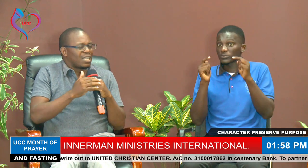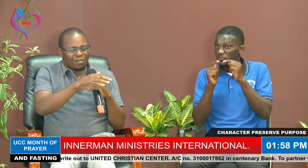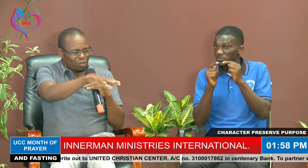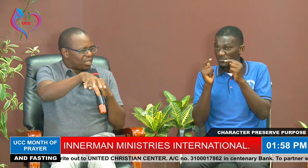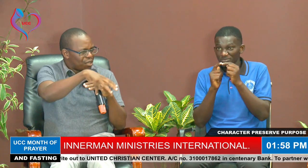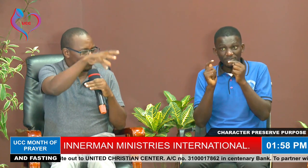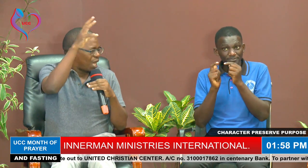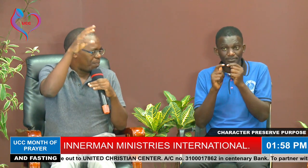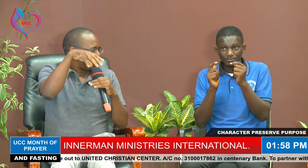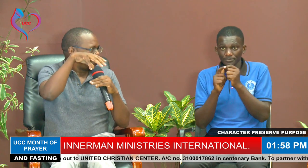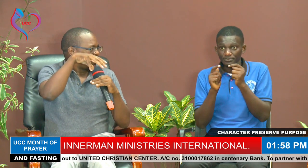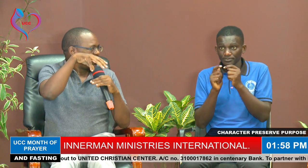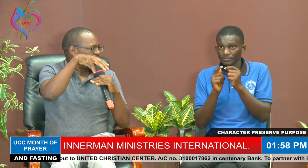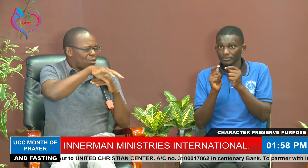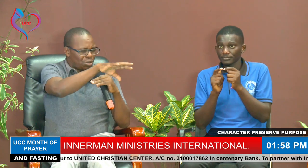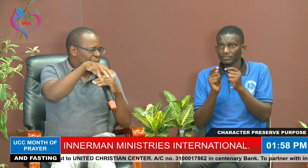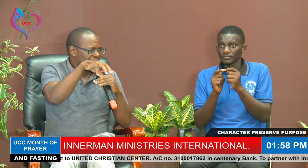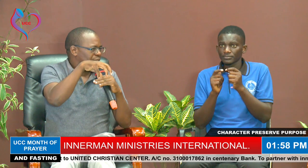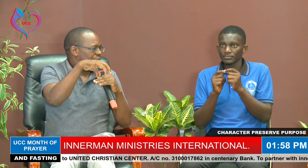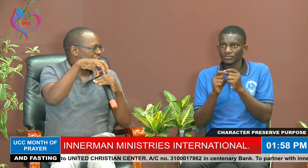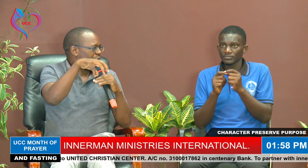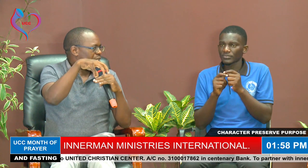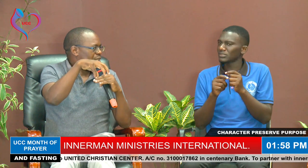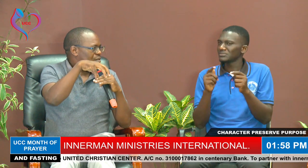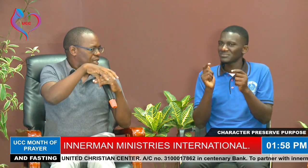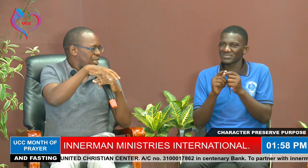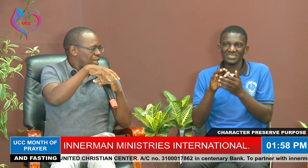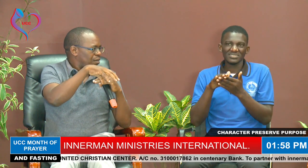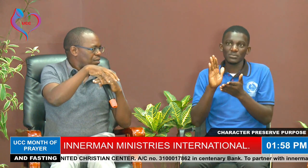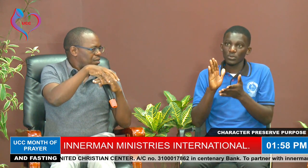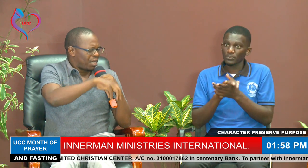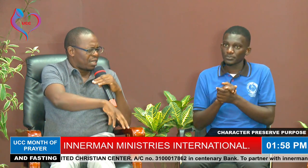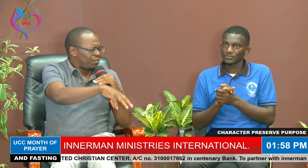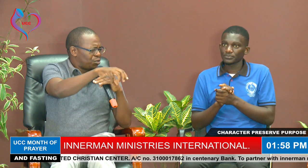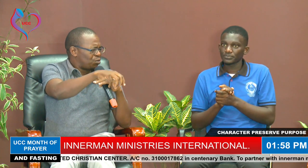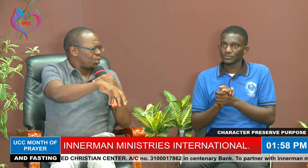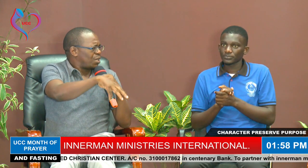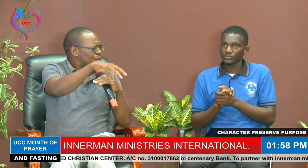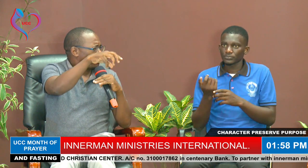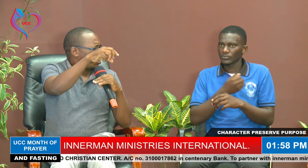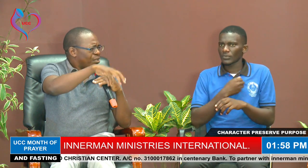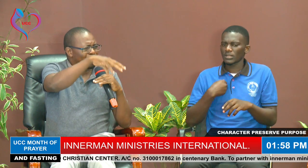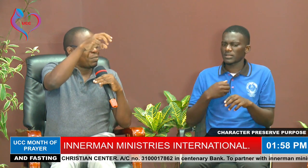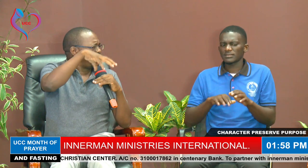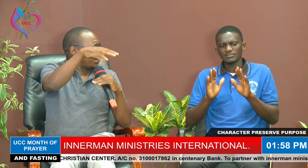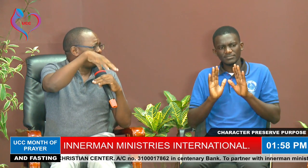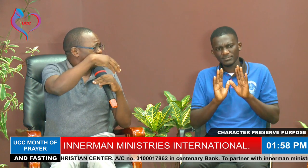the environment I grew up. A lot of pain. Ontegera. Mother leaves yungo chale moto bibinji